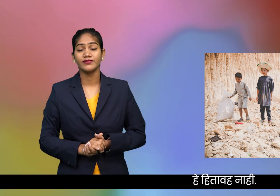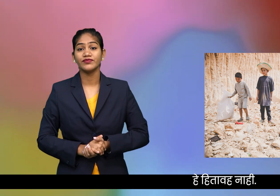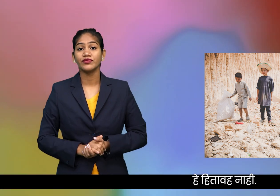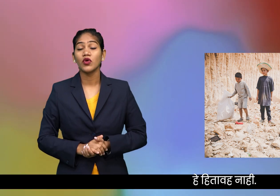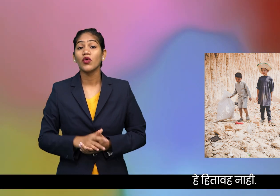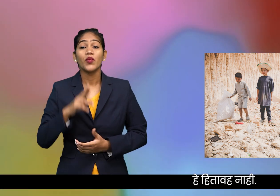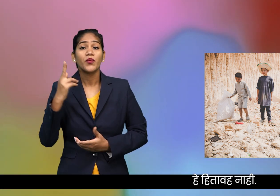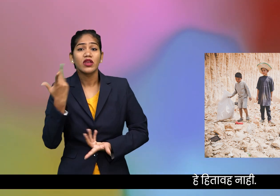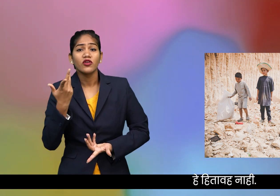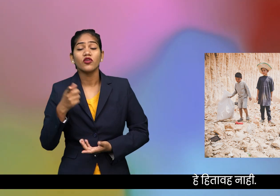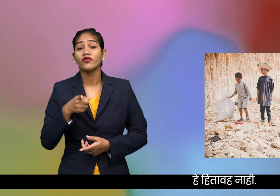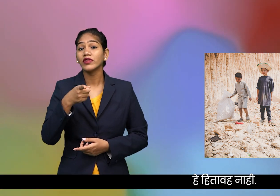हे हितावह नाही.